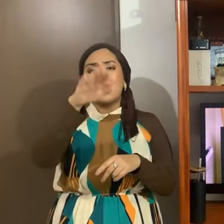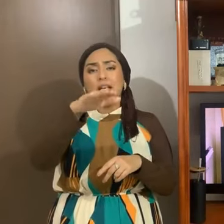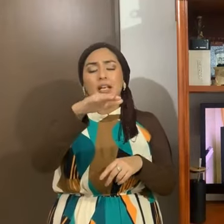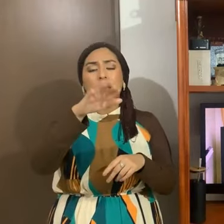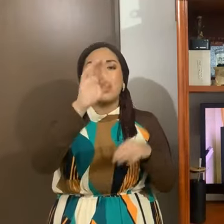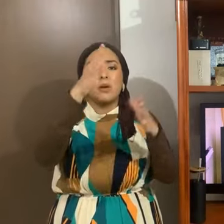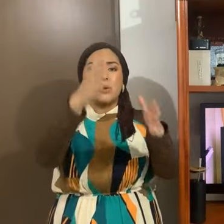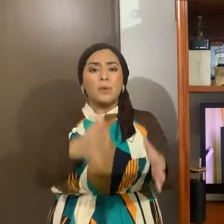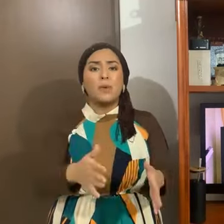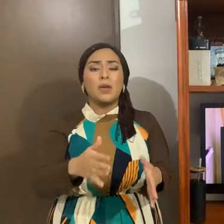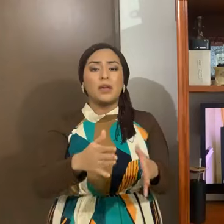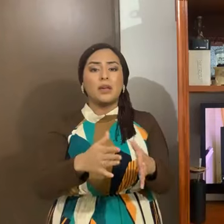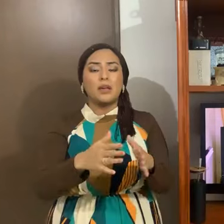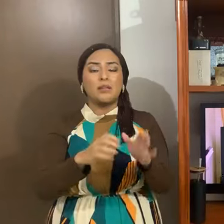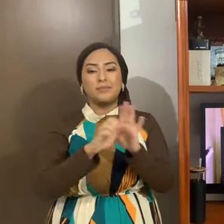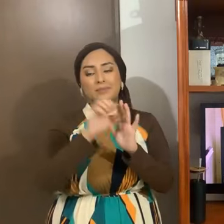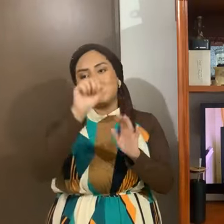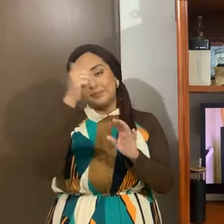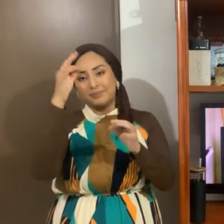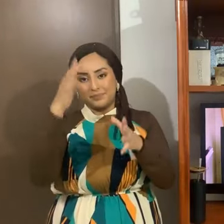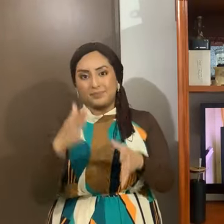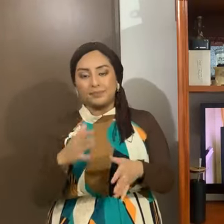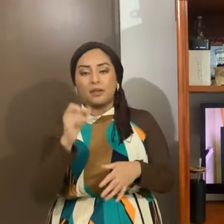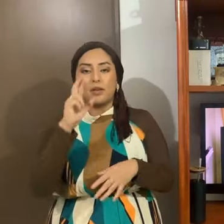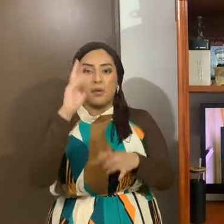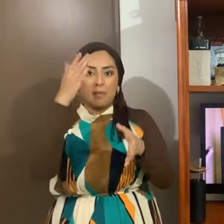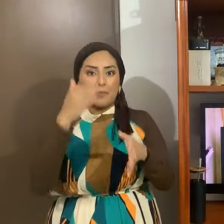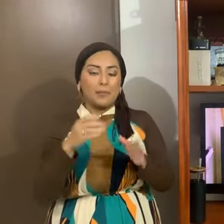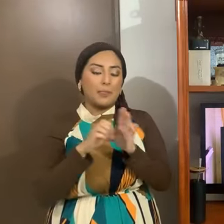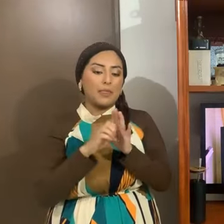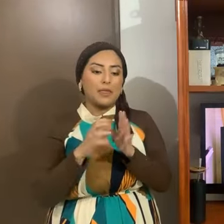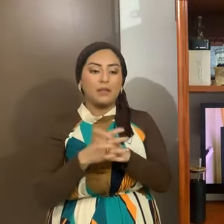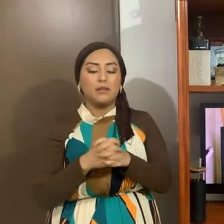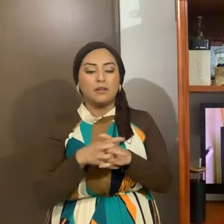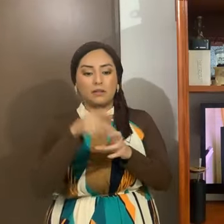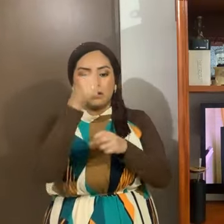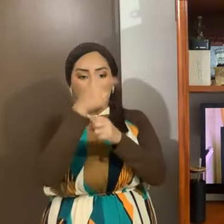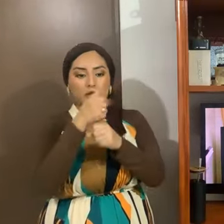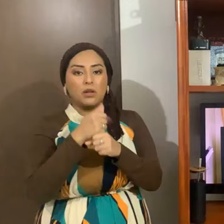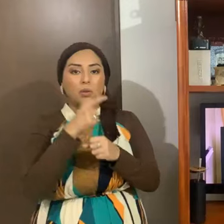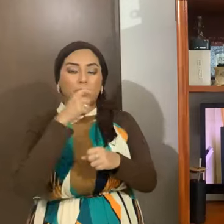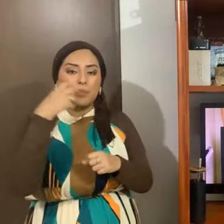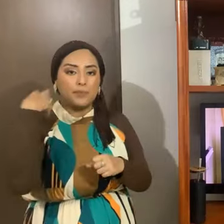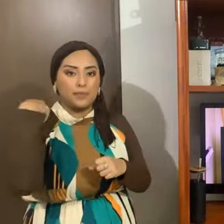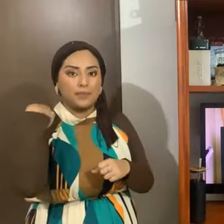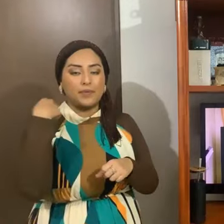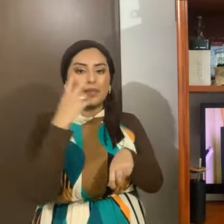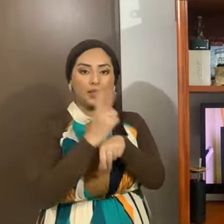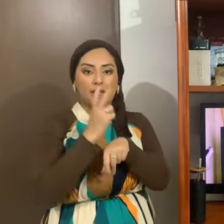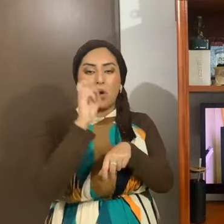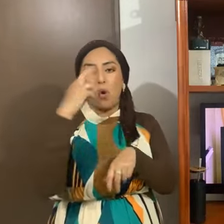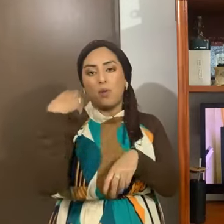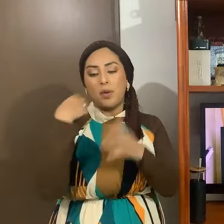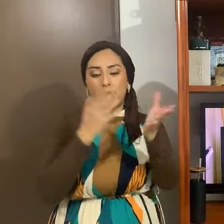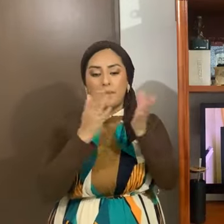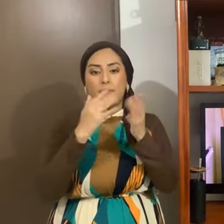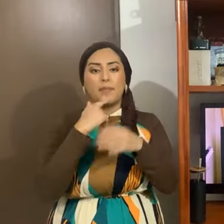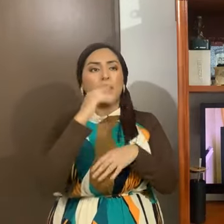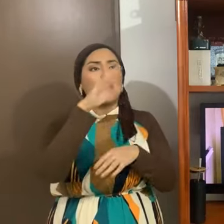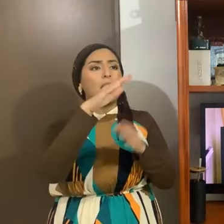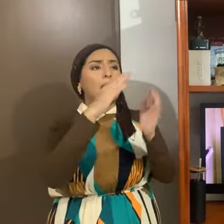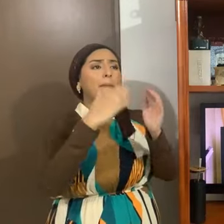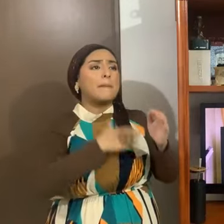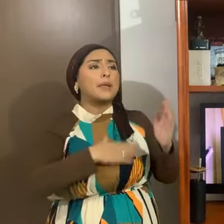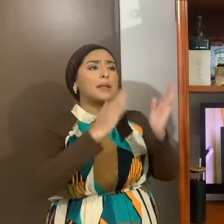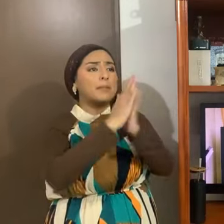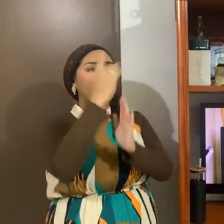roe, por ejemplo, a otro roim, o a los akenim, por ejemplo, a los hermanos que son encargados de obras o de ministerio. Por favor, ore